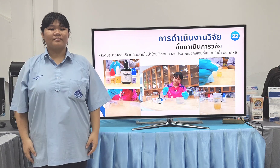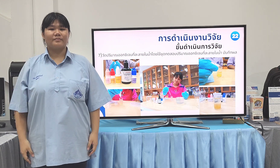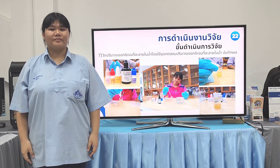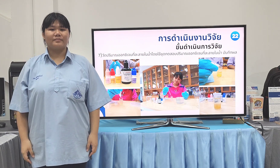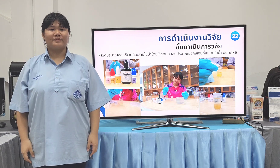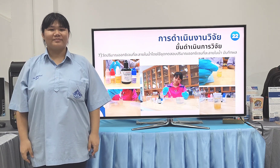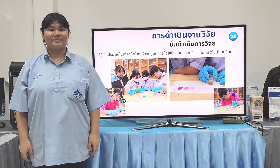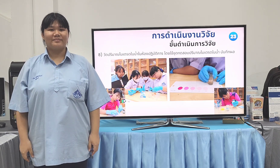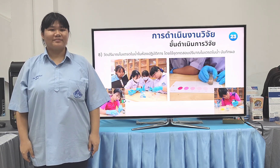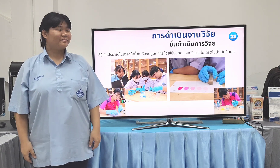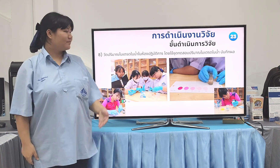น้ำ